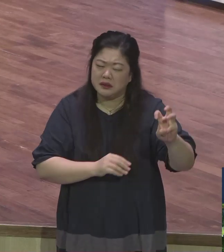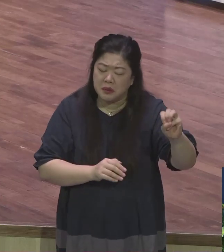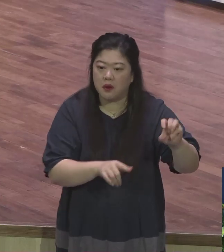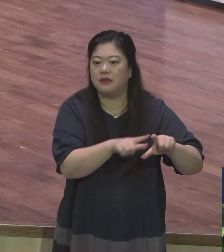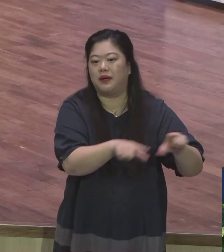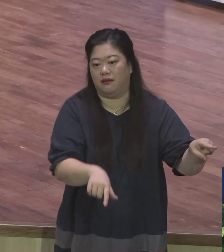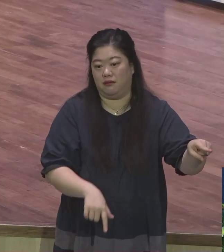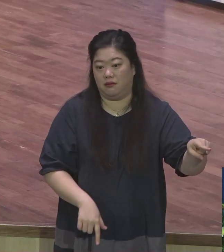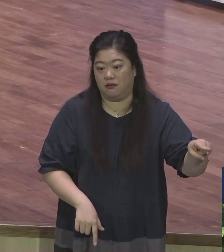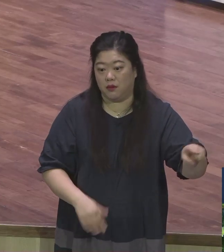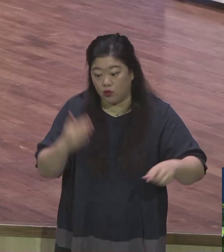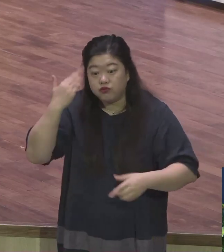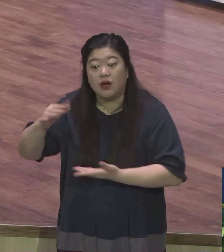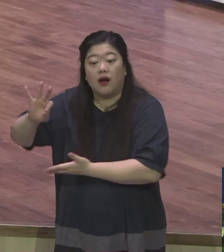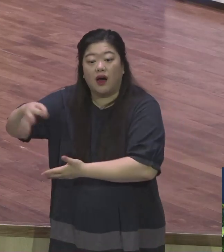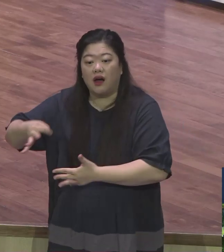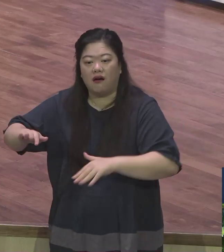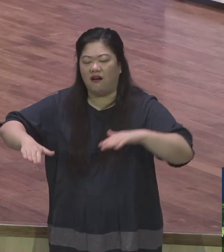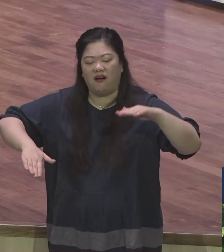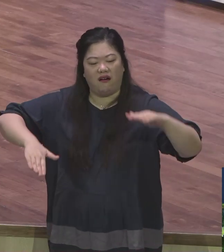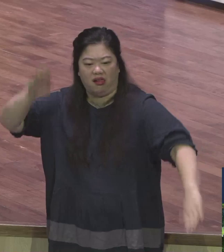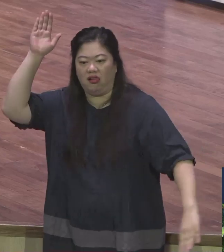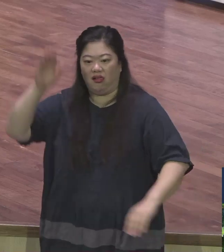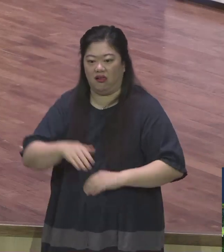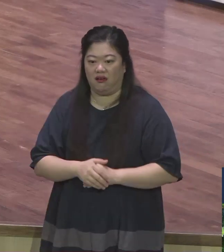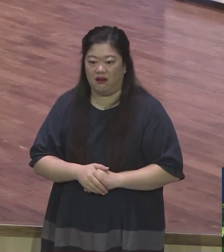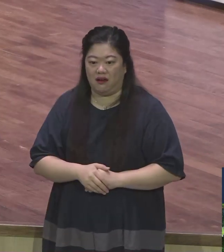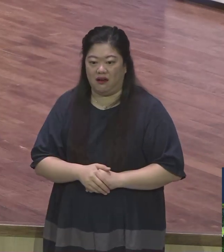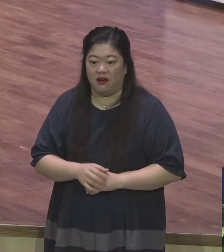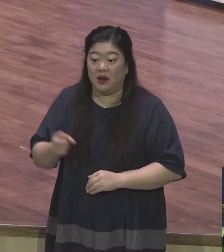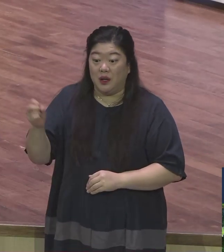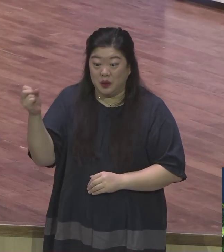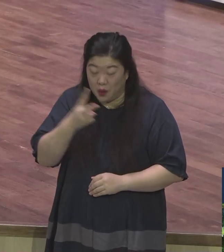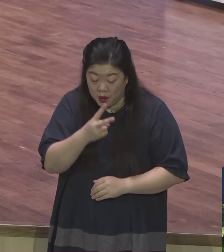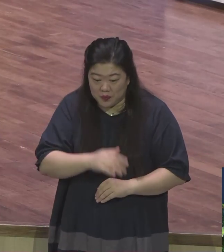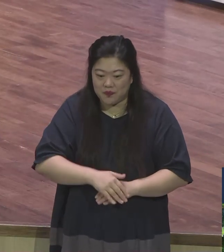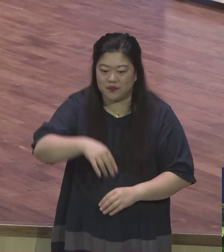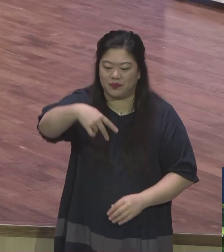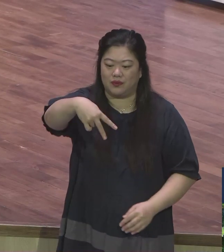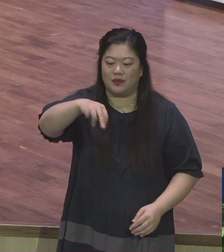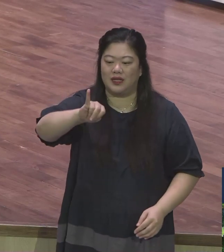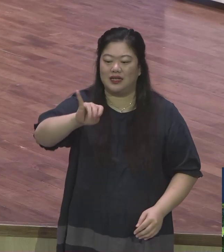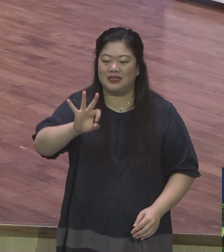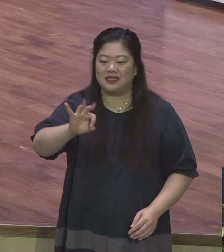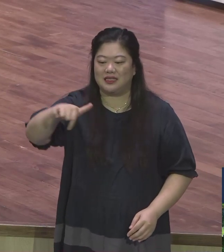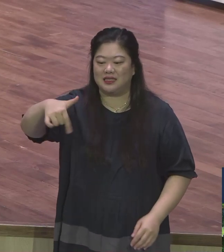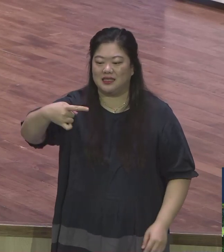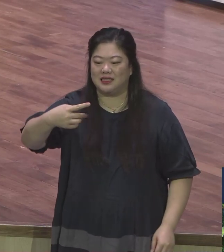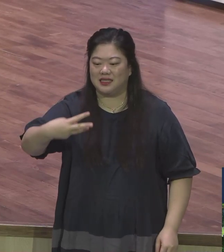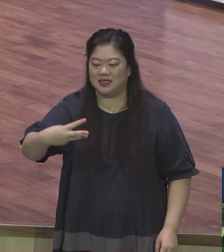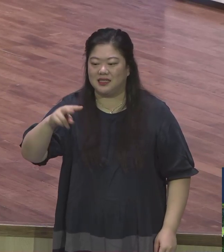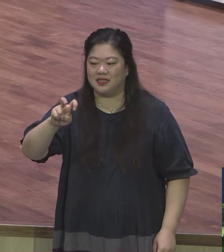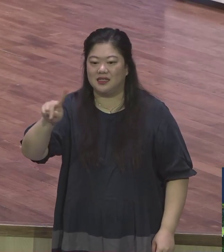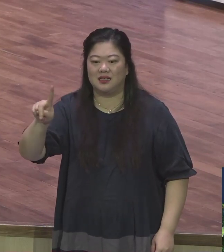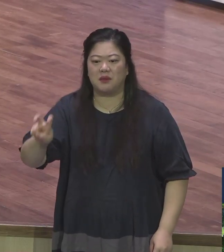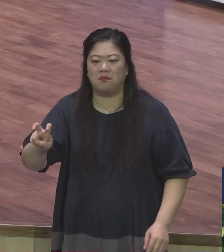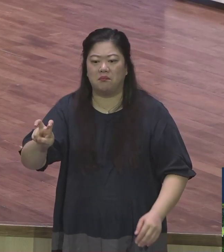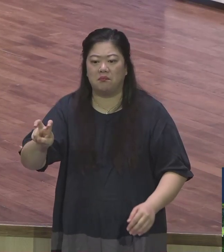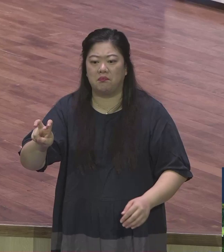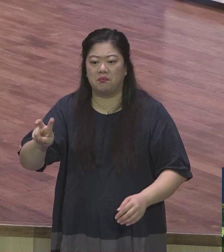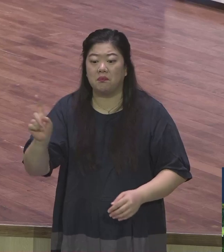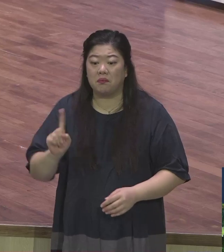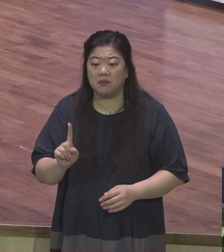뻔하지 않습니까? 그리고 싱글 마음들이 많아요. 아이를 낳았는데 남자들이 도망을 가. 필리핀 남자들은